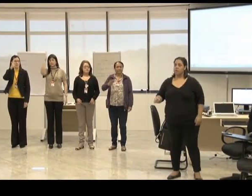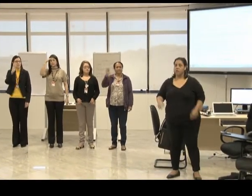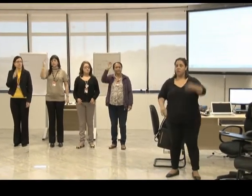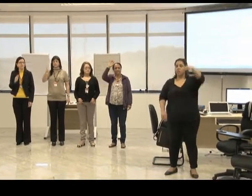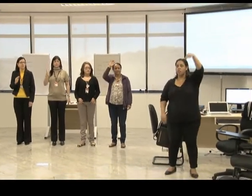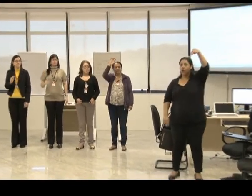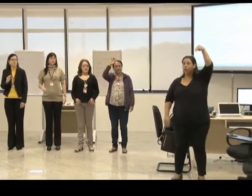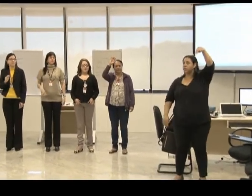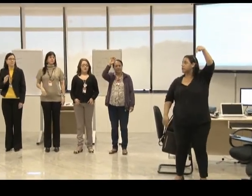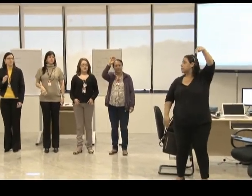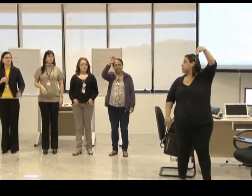Norte,